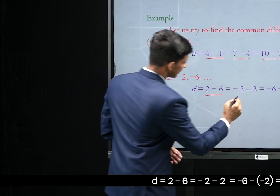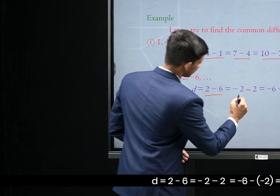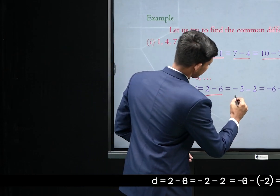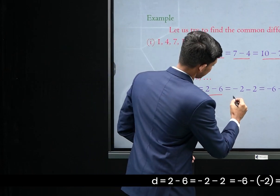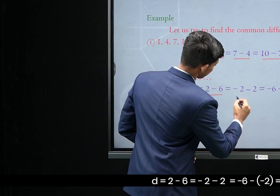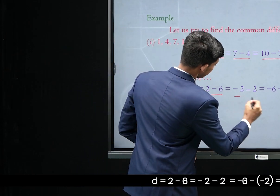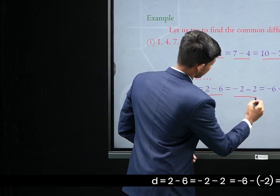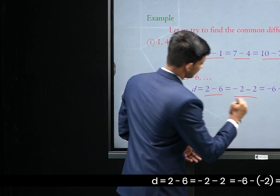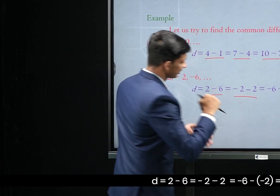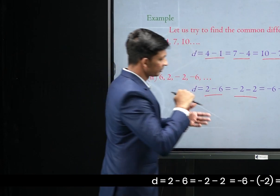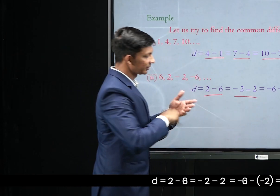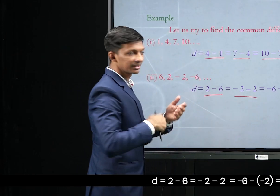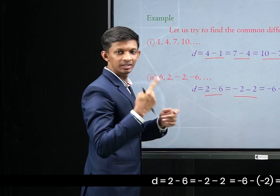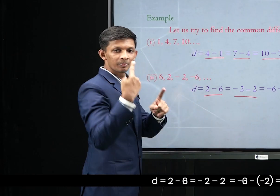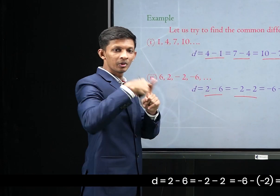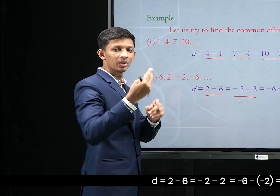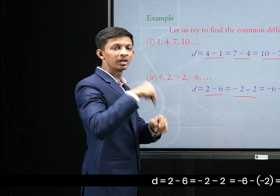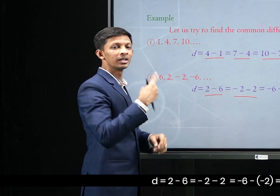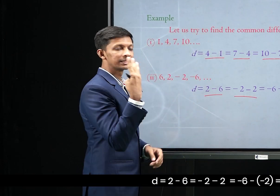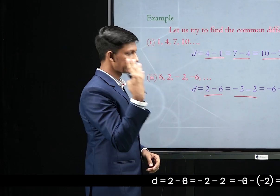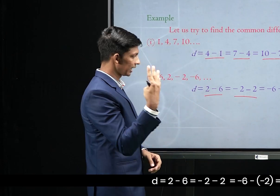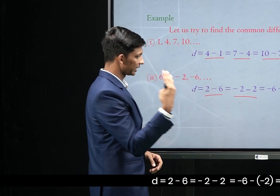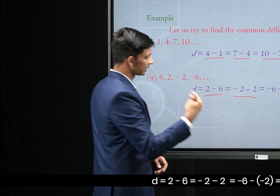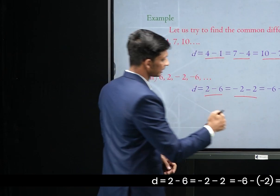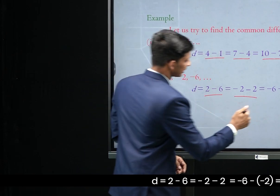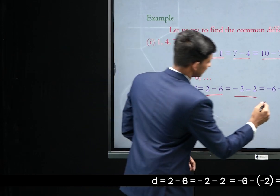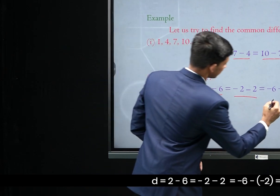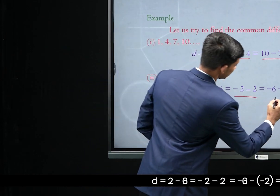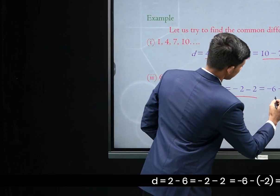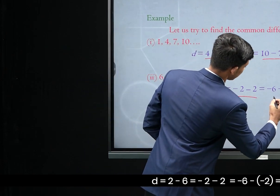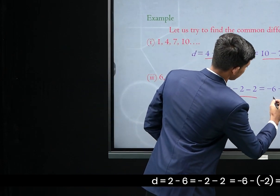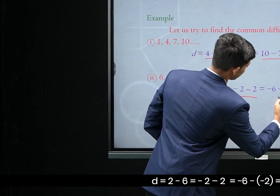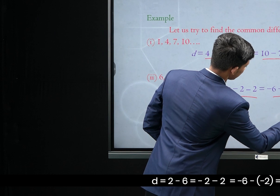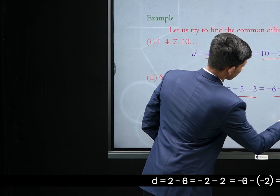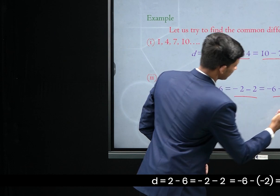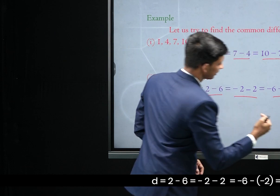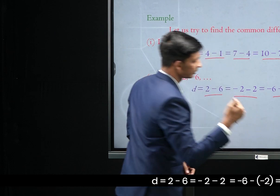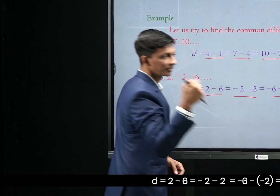6 கழித்தல் அடைப்புக்குறிக்குள் கழித்தல் 2 ஈடு டேஷ் ஈடு கழித்தல் 4.